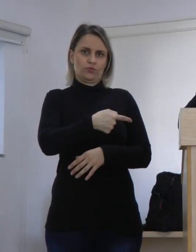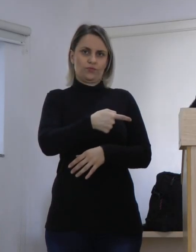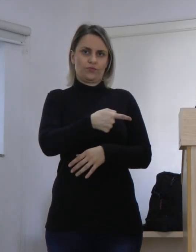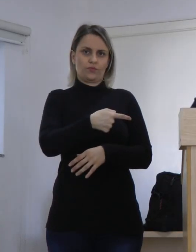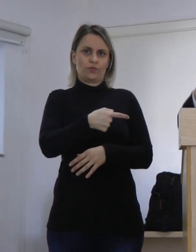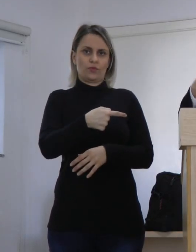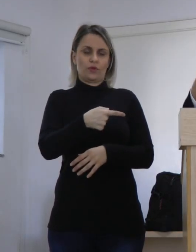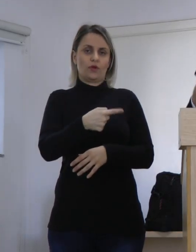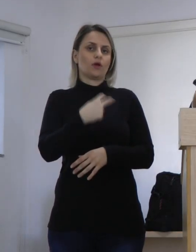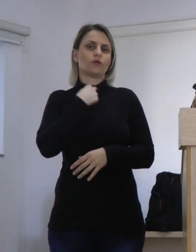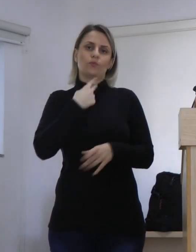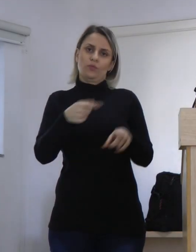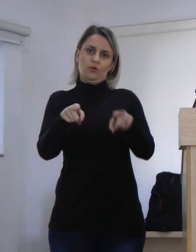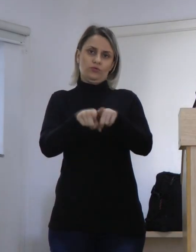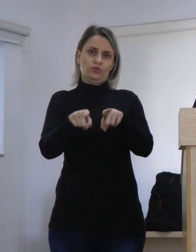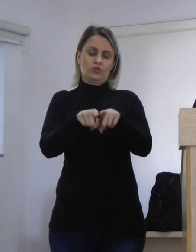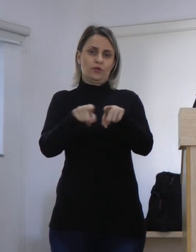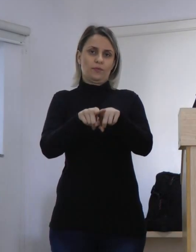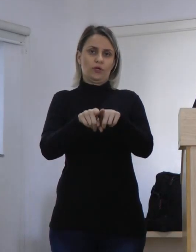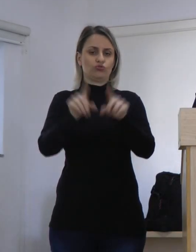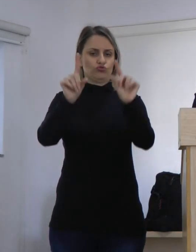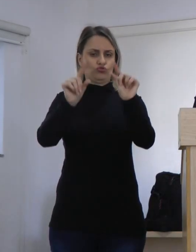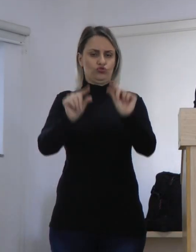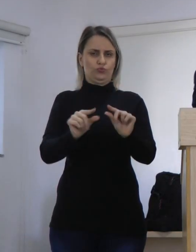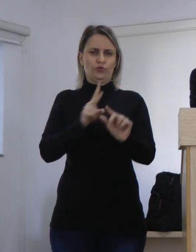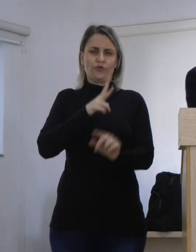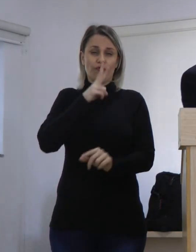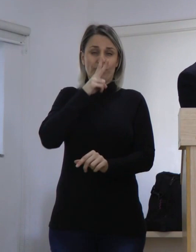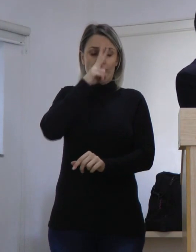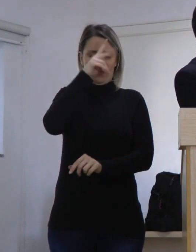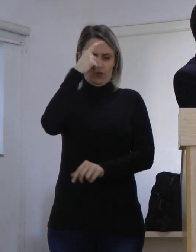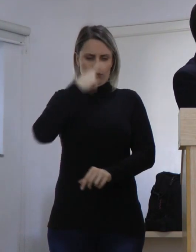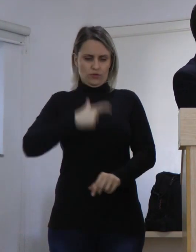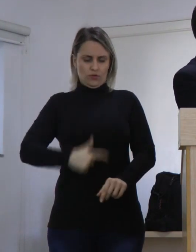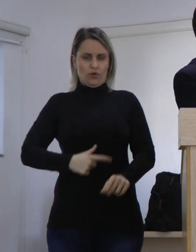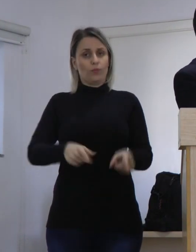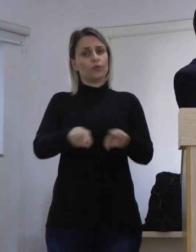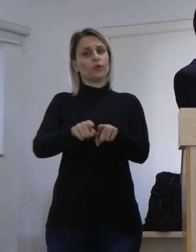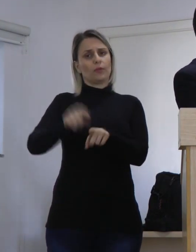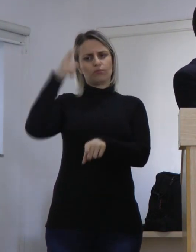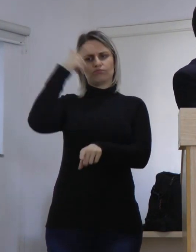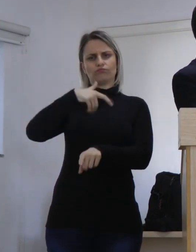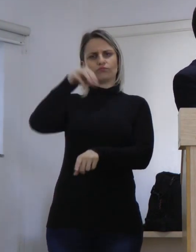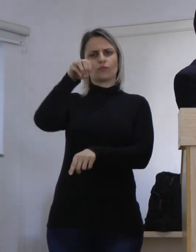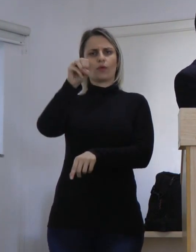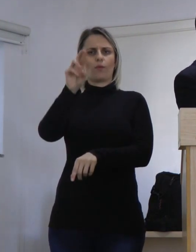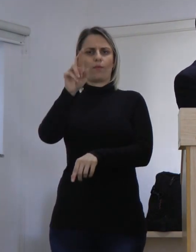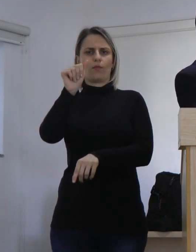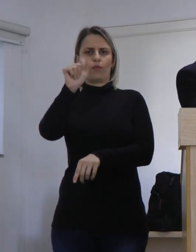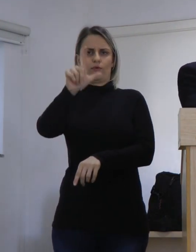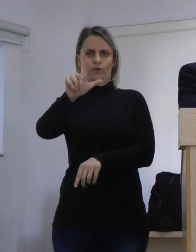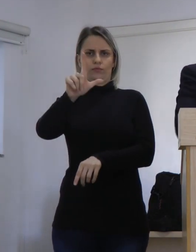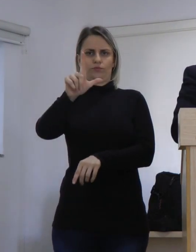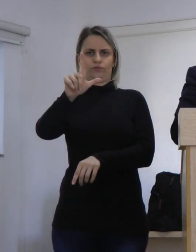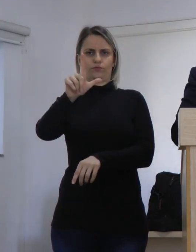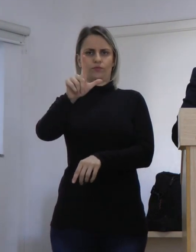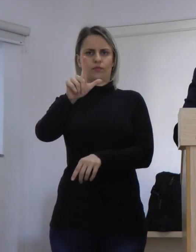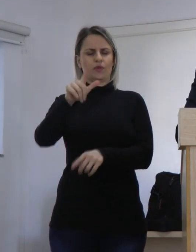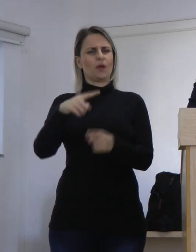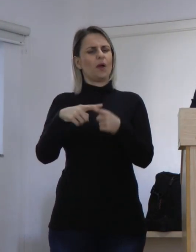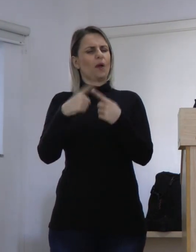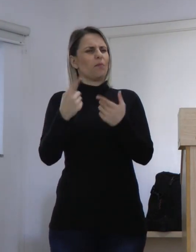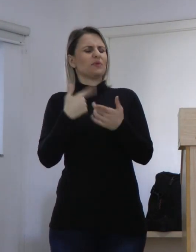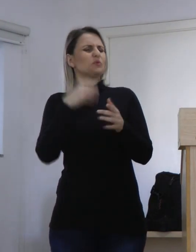forças físicas, nem as forças morais. Nazareno, nessa primeira parte eu entendi, Mas esse negócio de força física e força moral eu não entendi não.